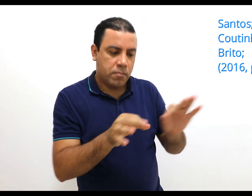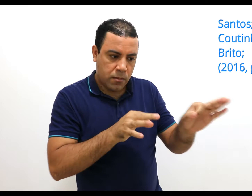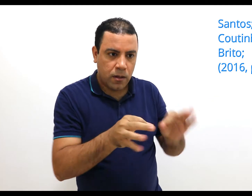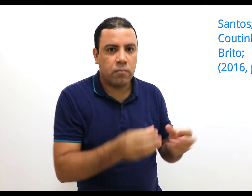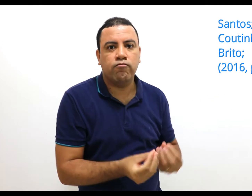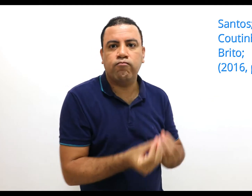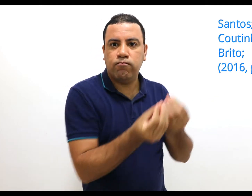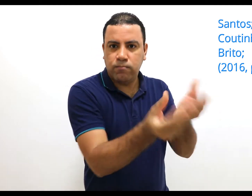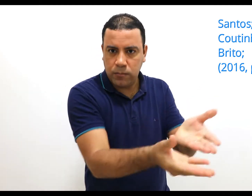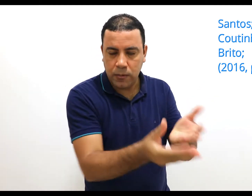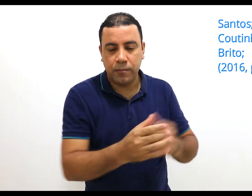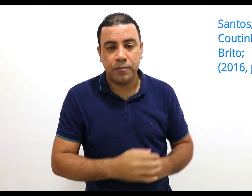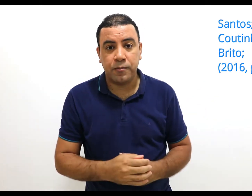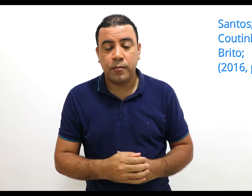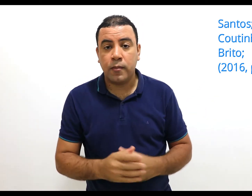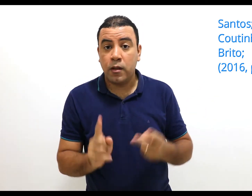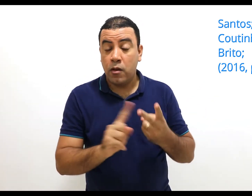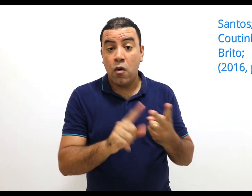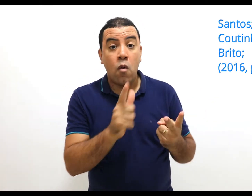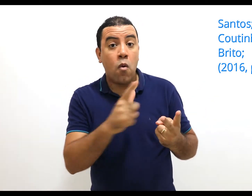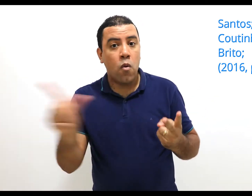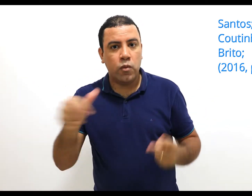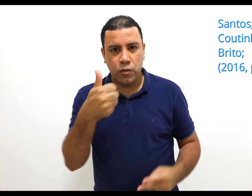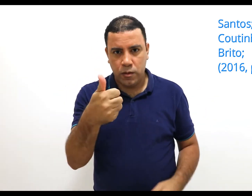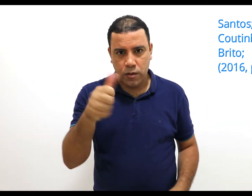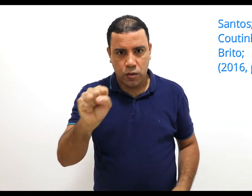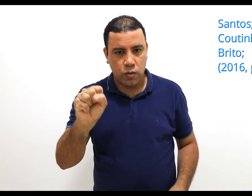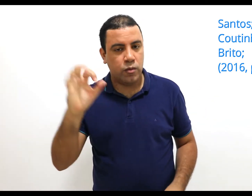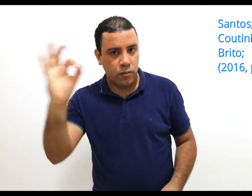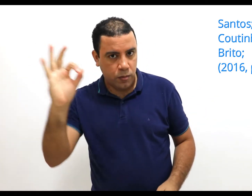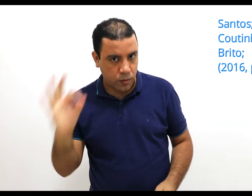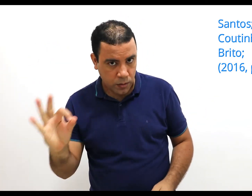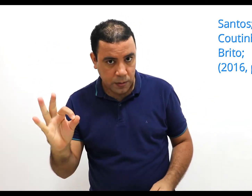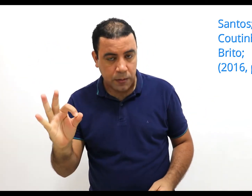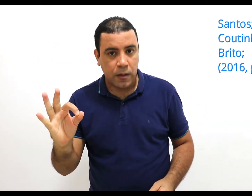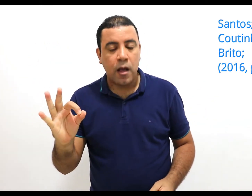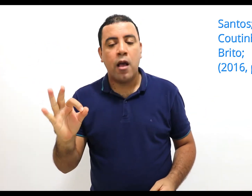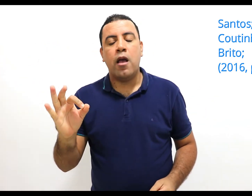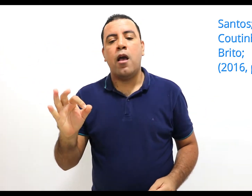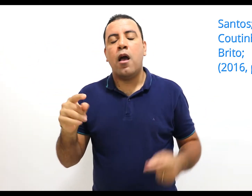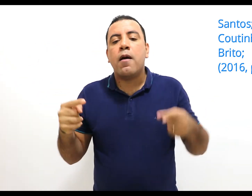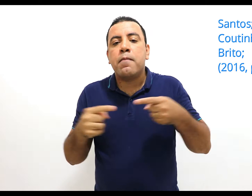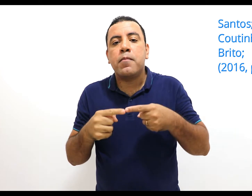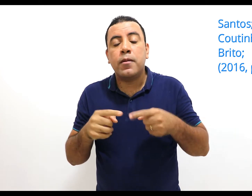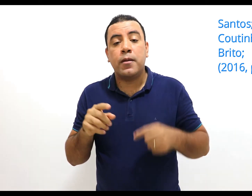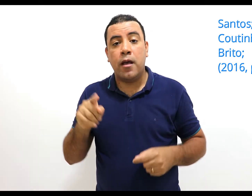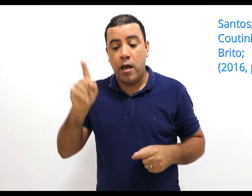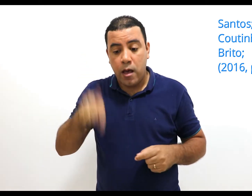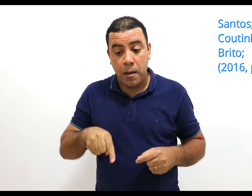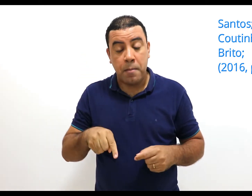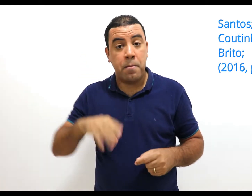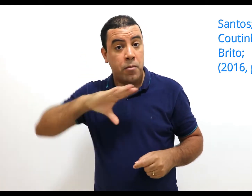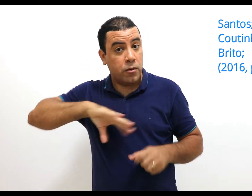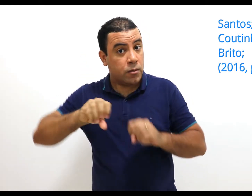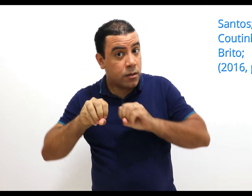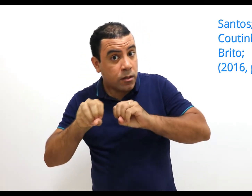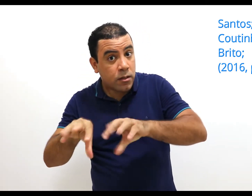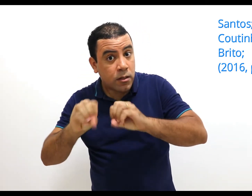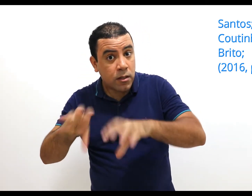Além desse índice, outros 18% eram destinados ao ensino